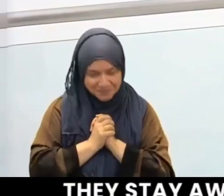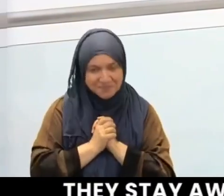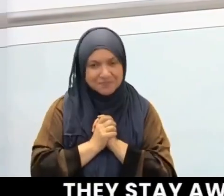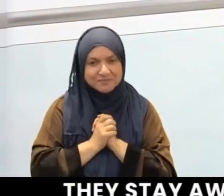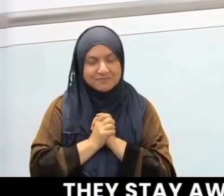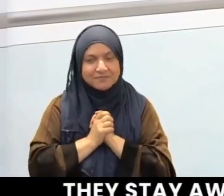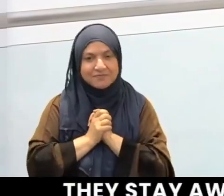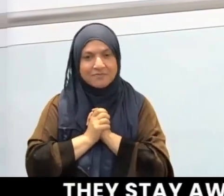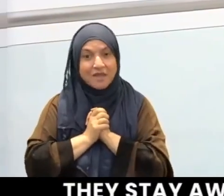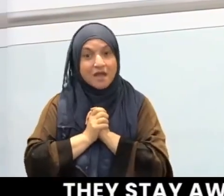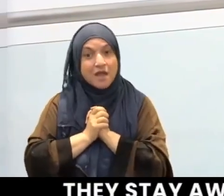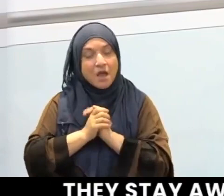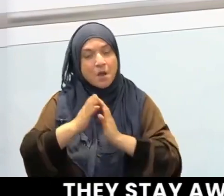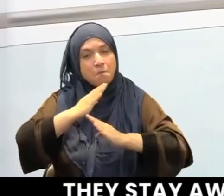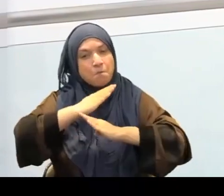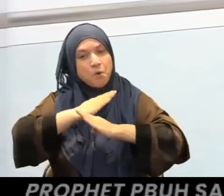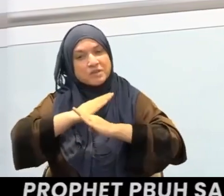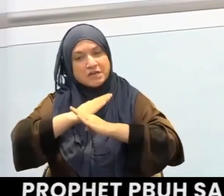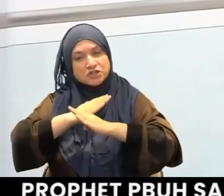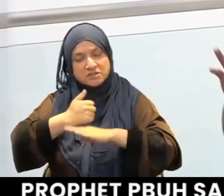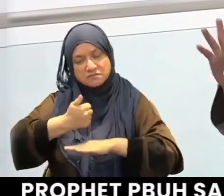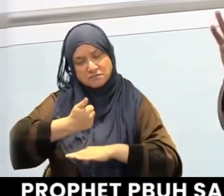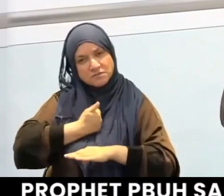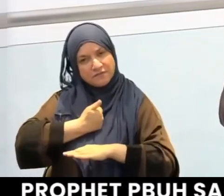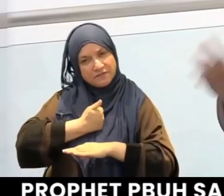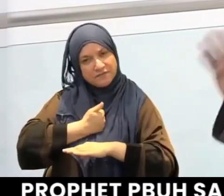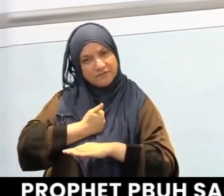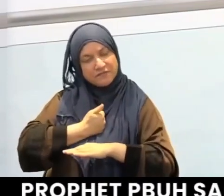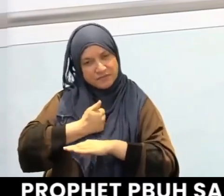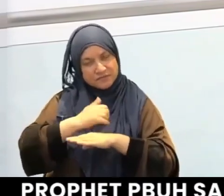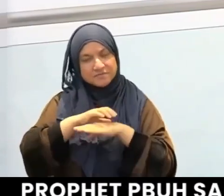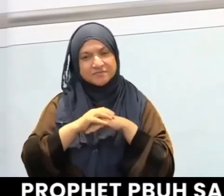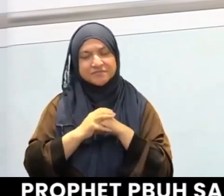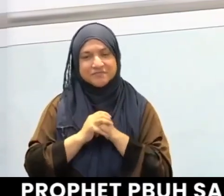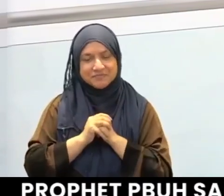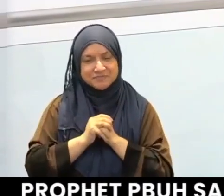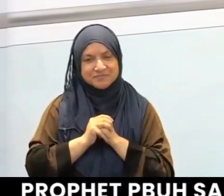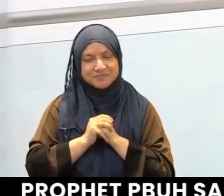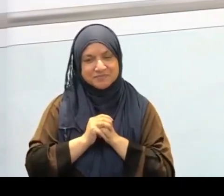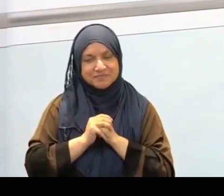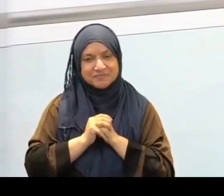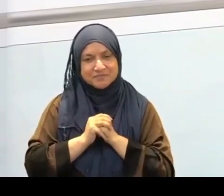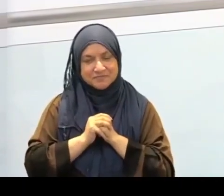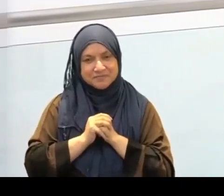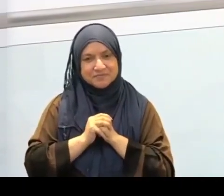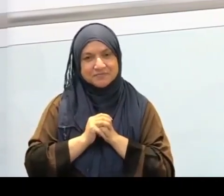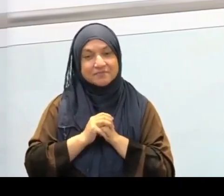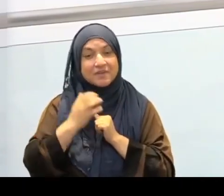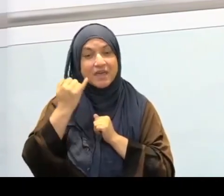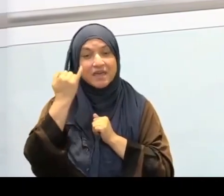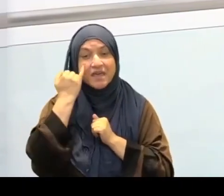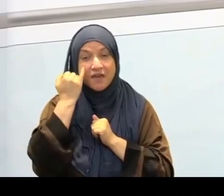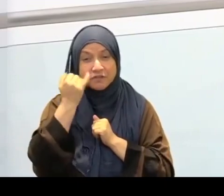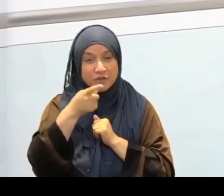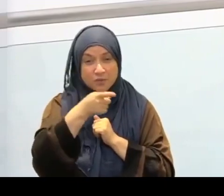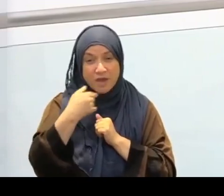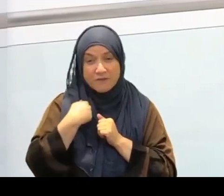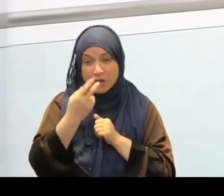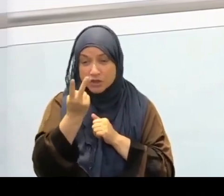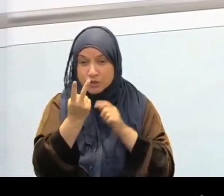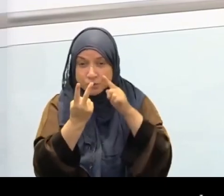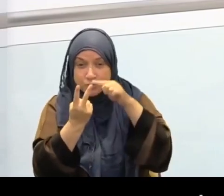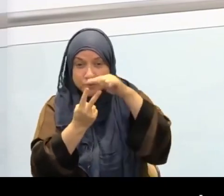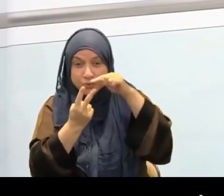away from adultery and fornication and what leads to it. Rasulullah ﷺ said, if you figure those two things out for me, I will guarantee you